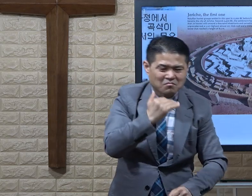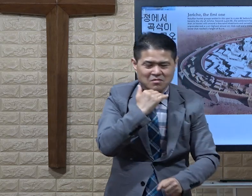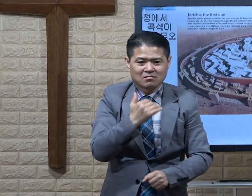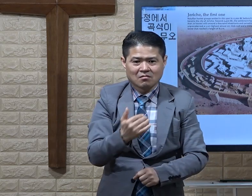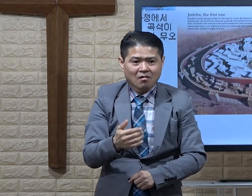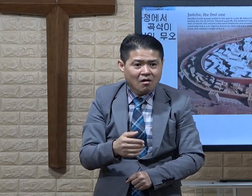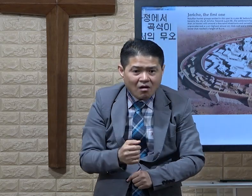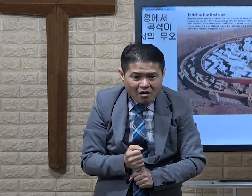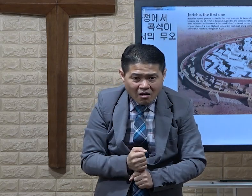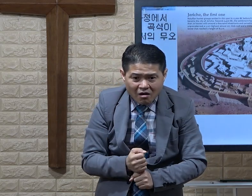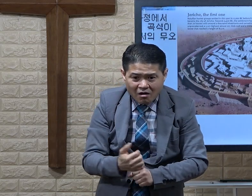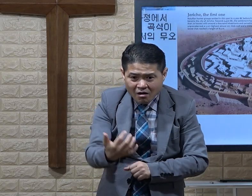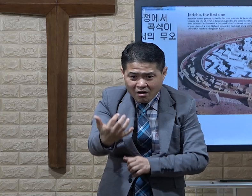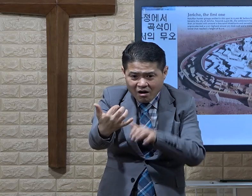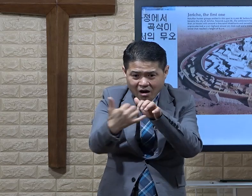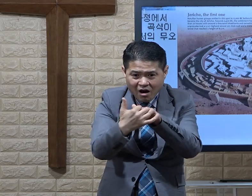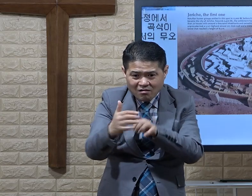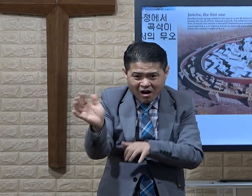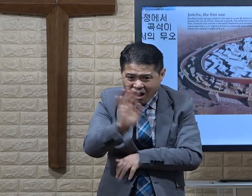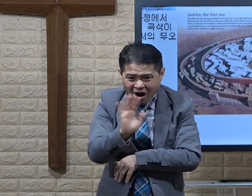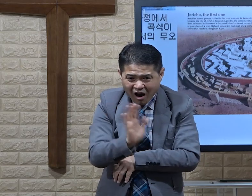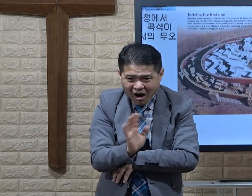여리고성에서 안에 있는 사람들은